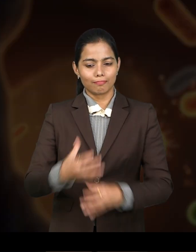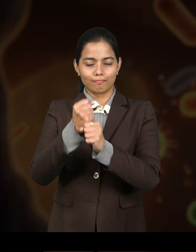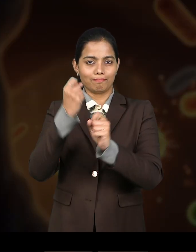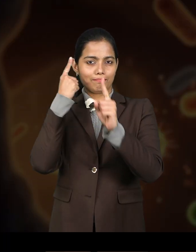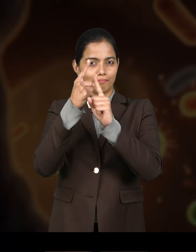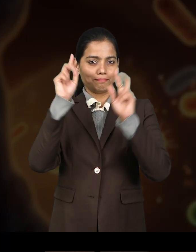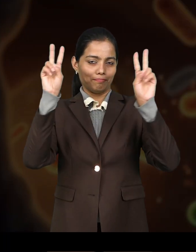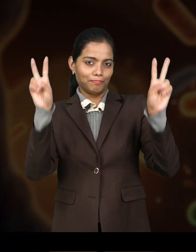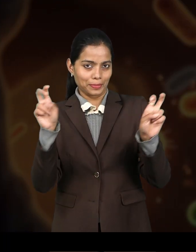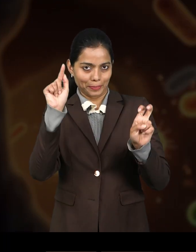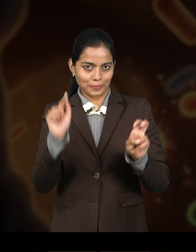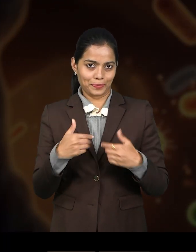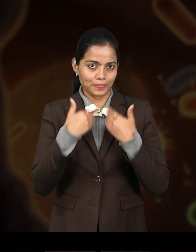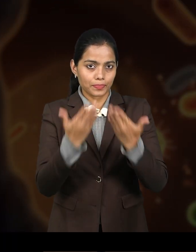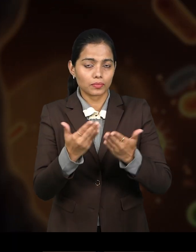सीखने के परिणाम।